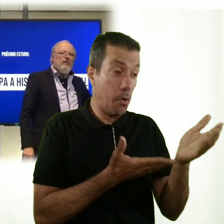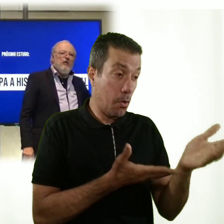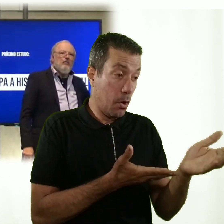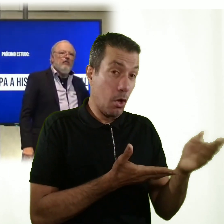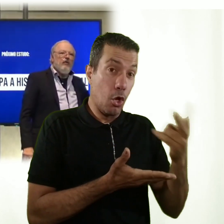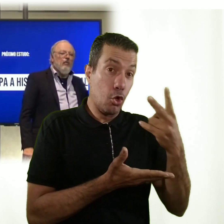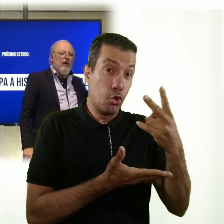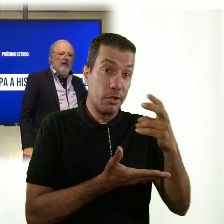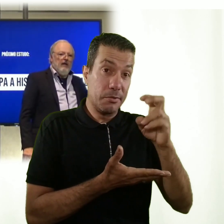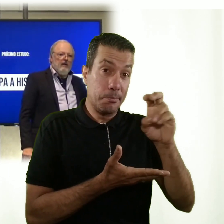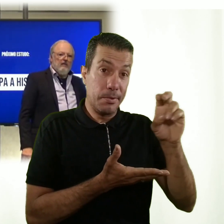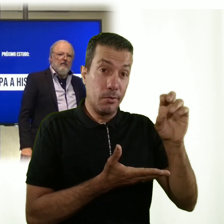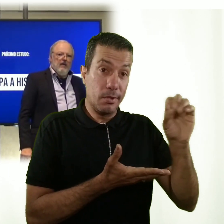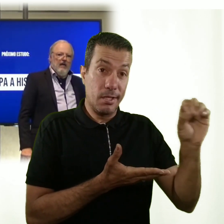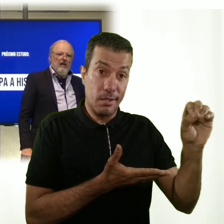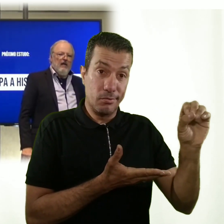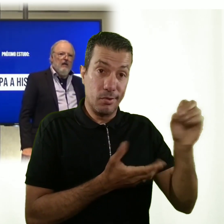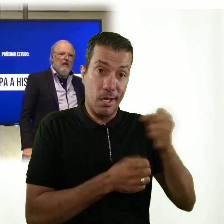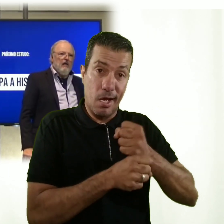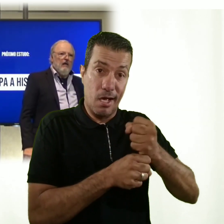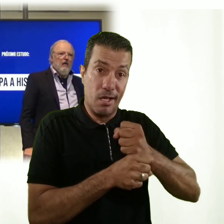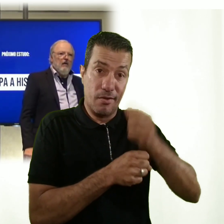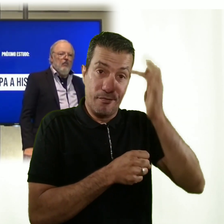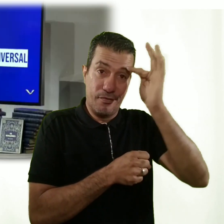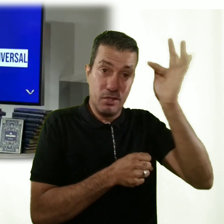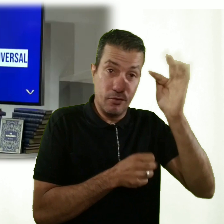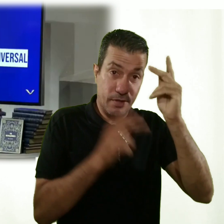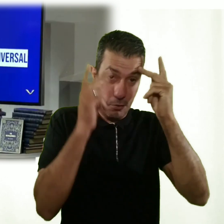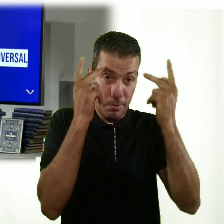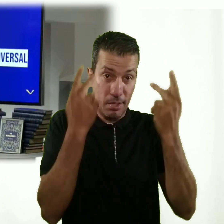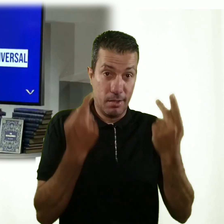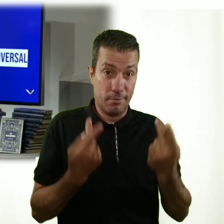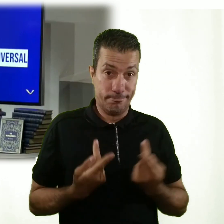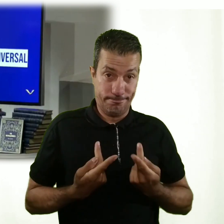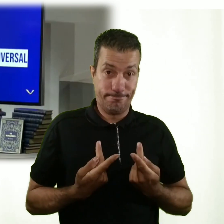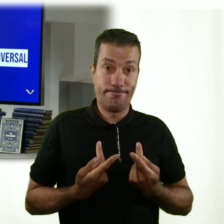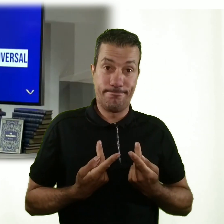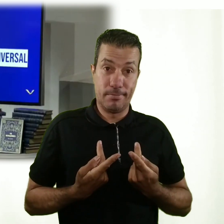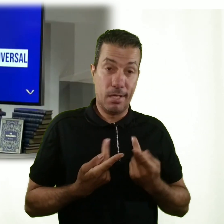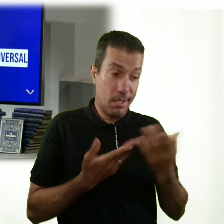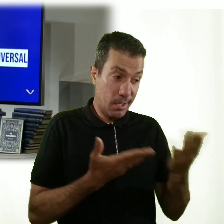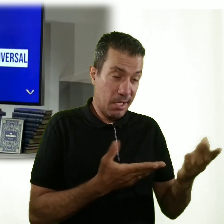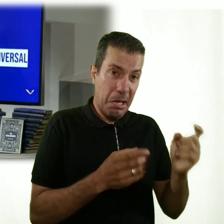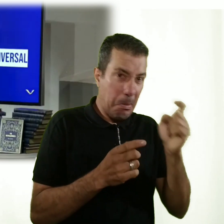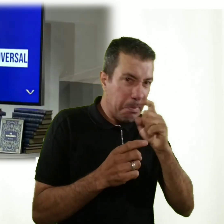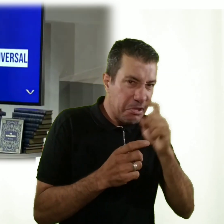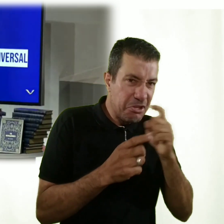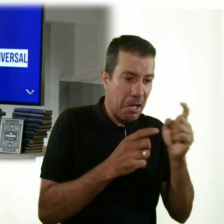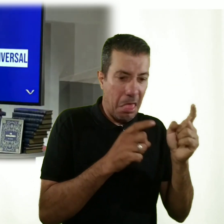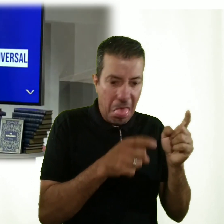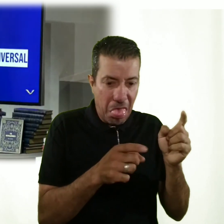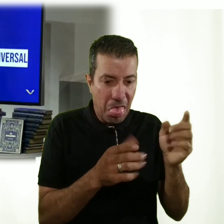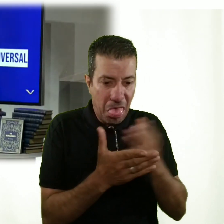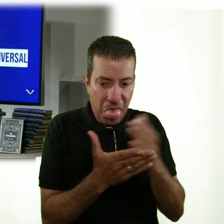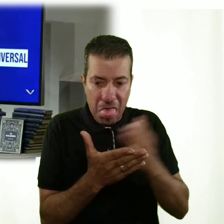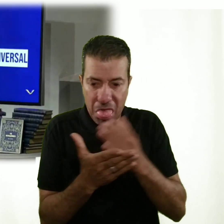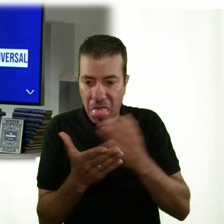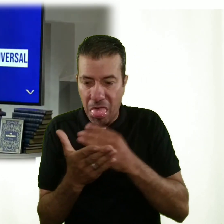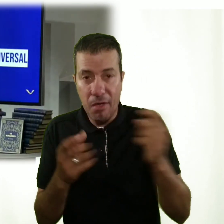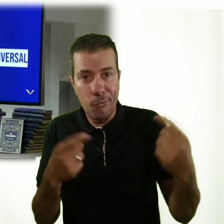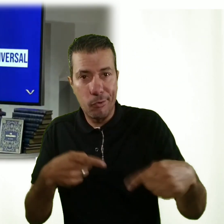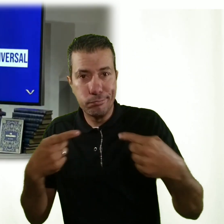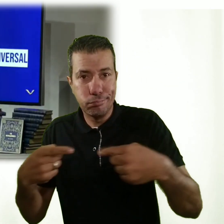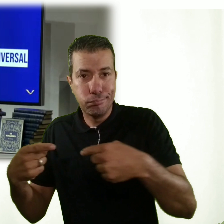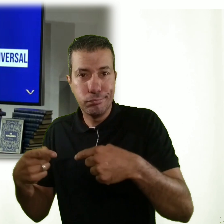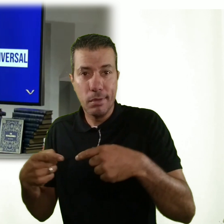2.500 anos de filosofia humana aqui. Um desmentindo o outro. Um livro só